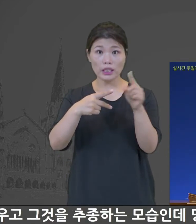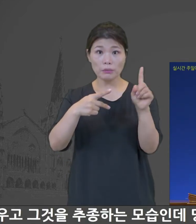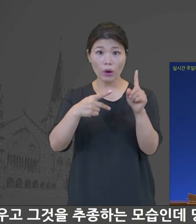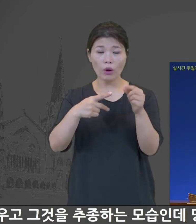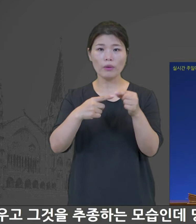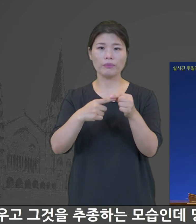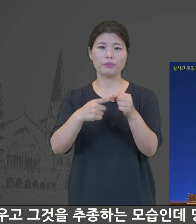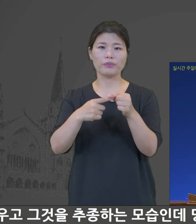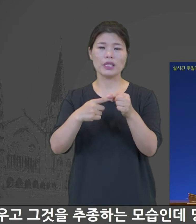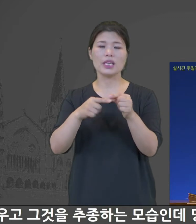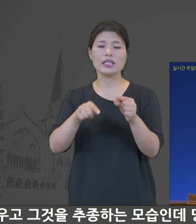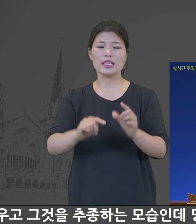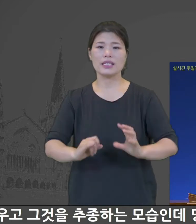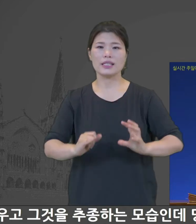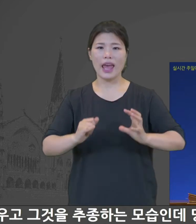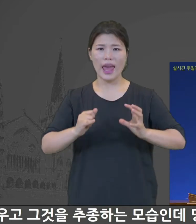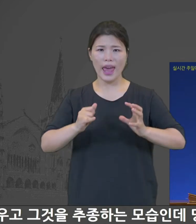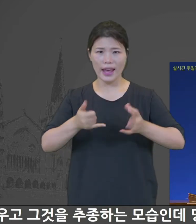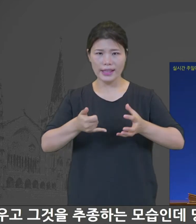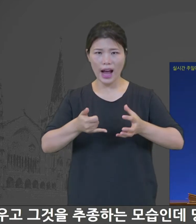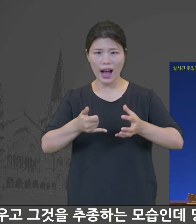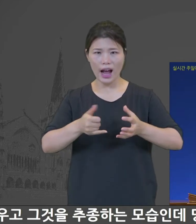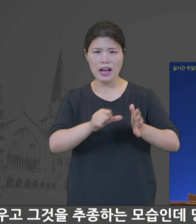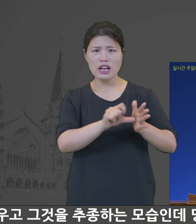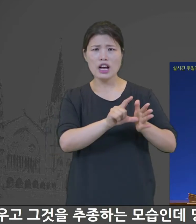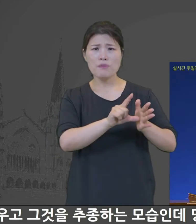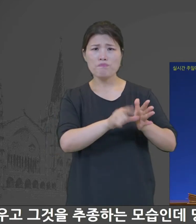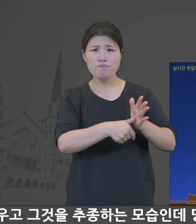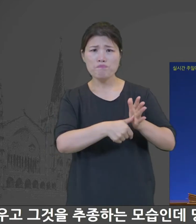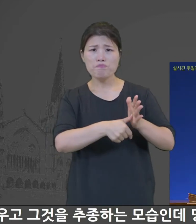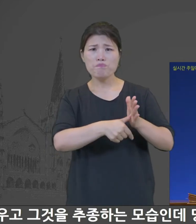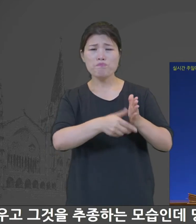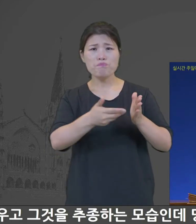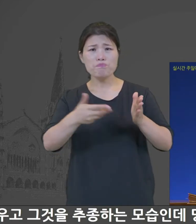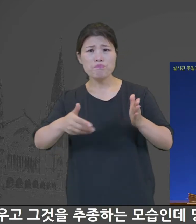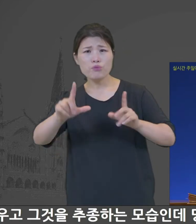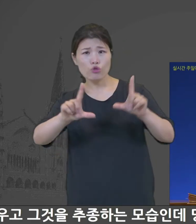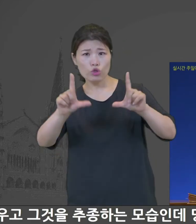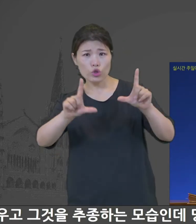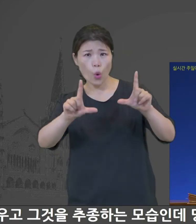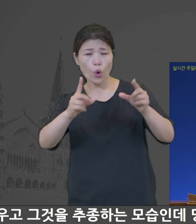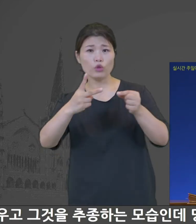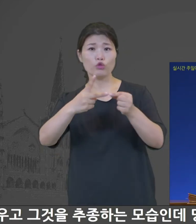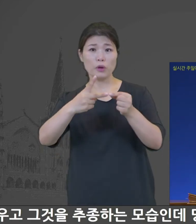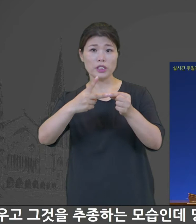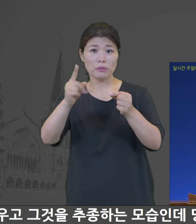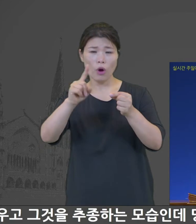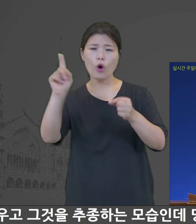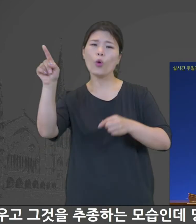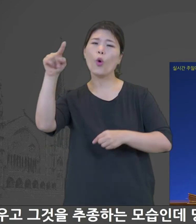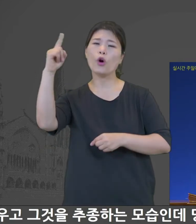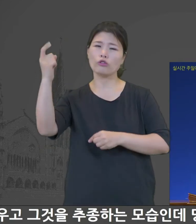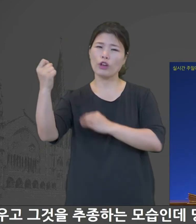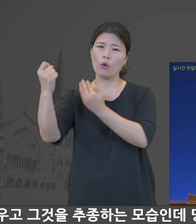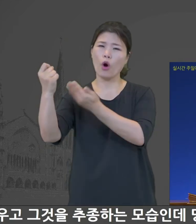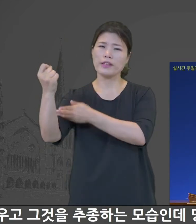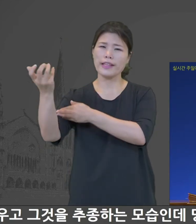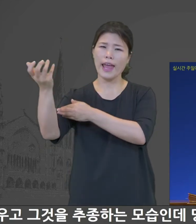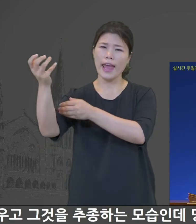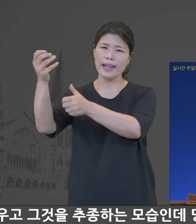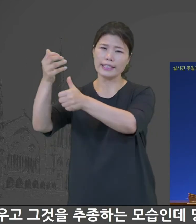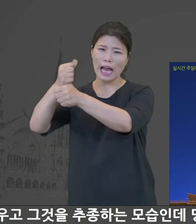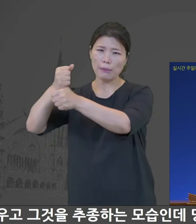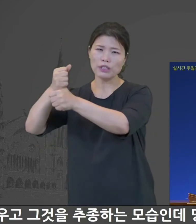이 세상 풍조. 또 하나 뭡니까? 공중의 권세 잡은 자. 두 가지입니다.